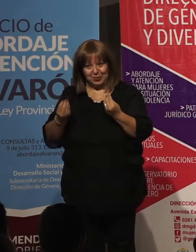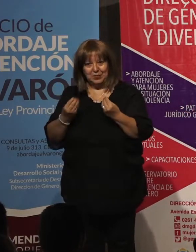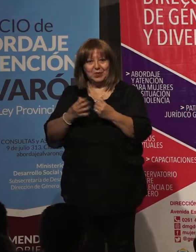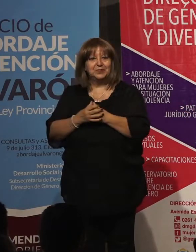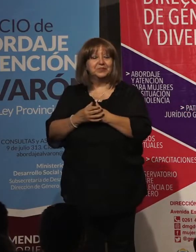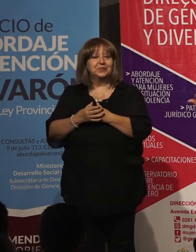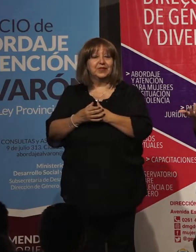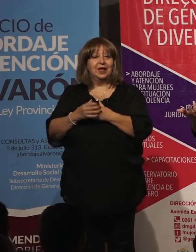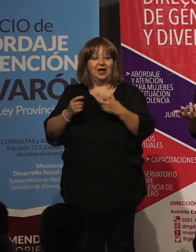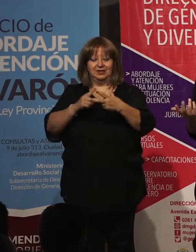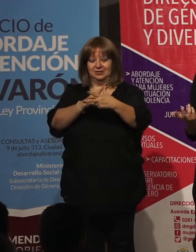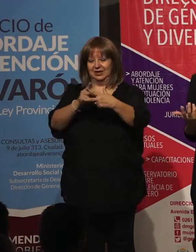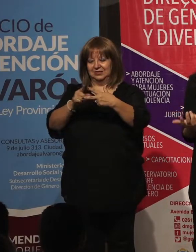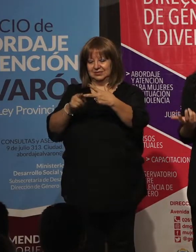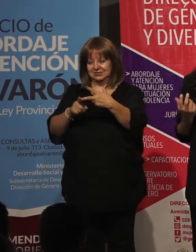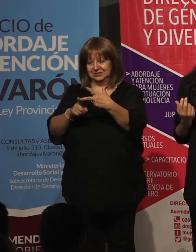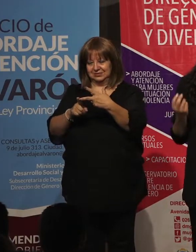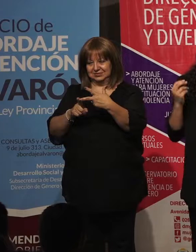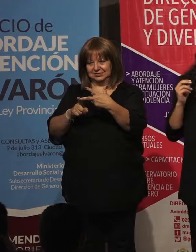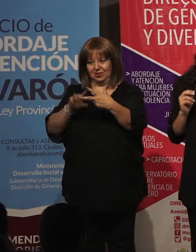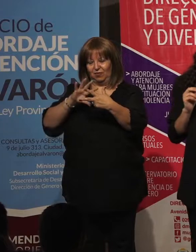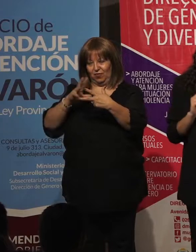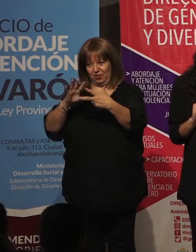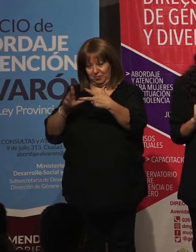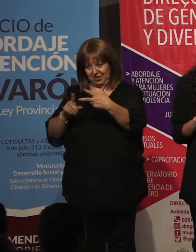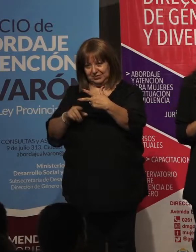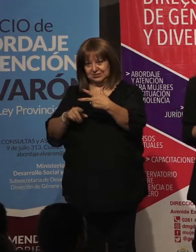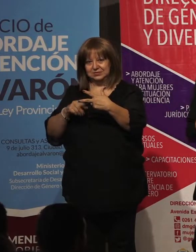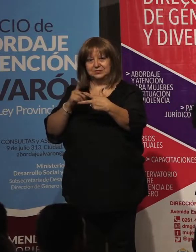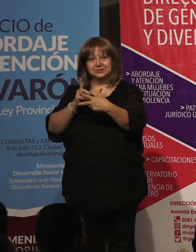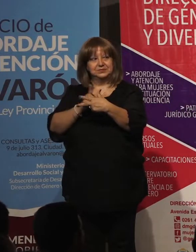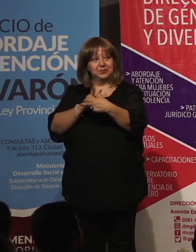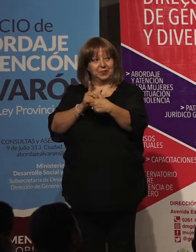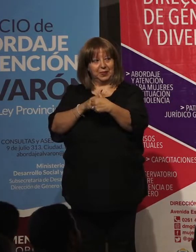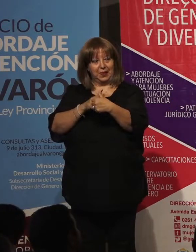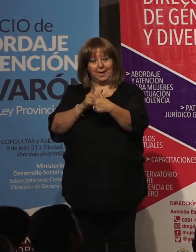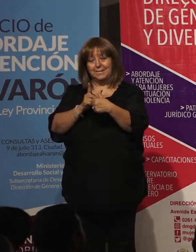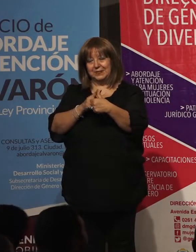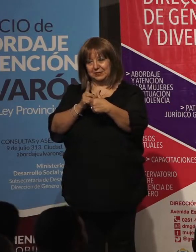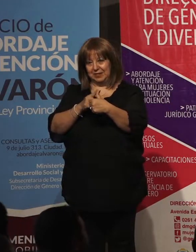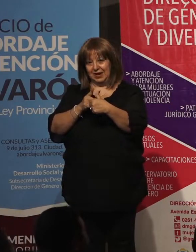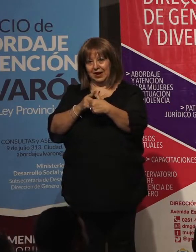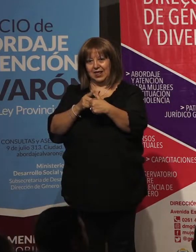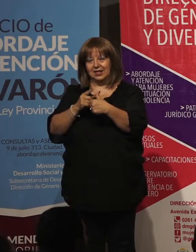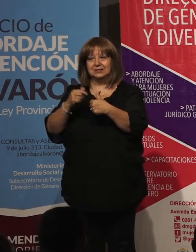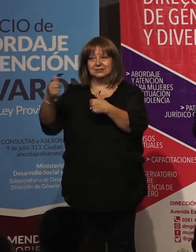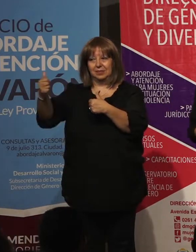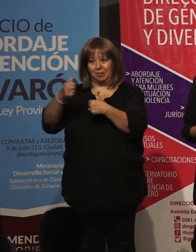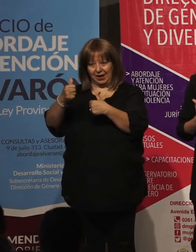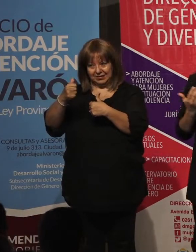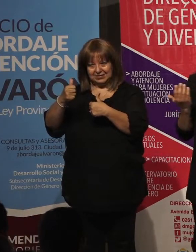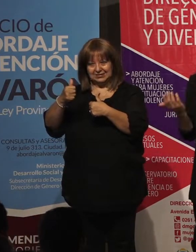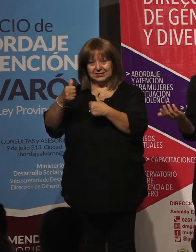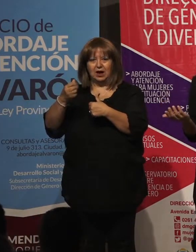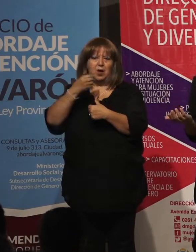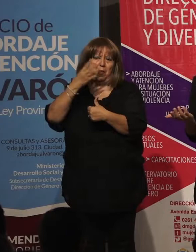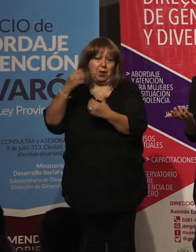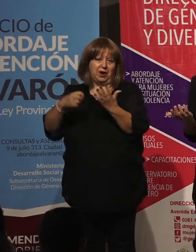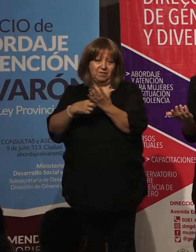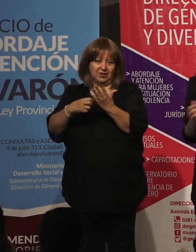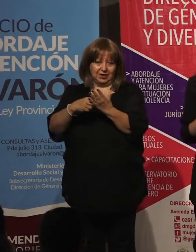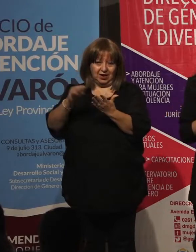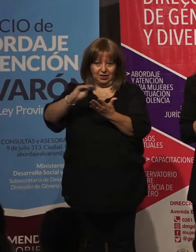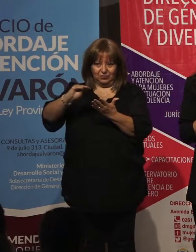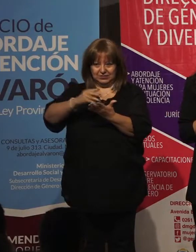tenemos 3 formas de poder hacer y radicar esa denuncia. La primera es presencial. En cualquier oficina fiscal